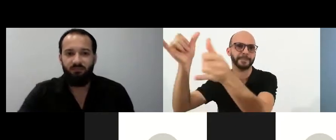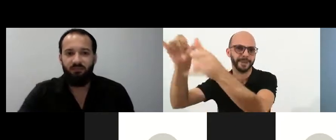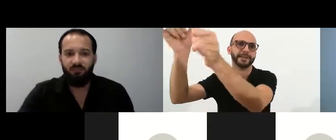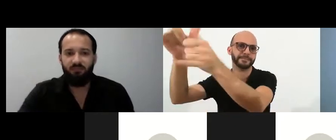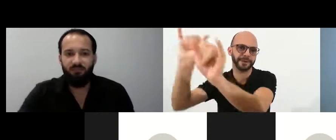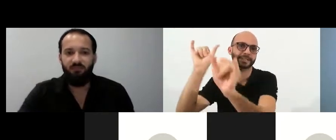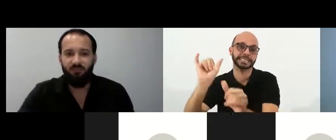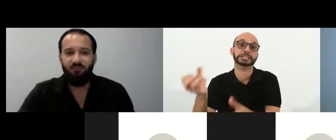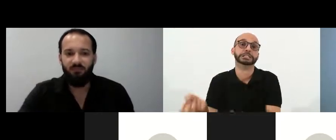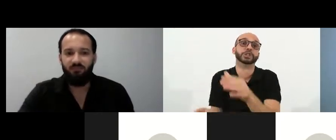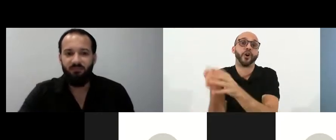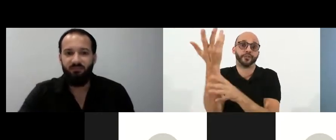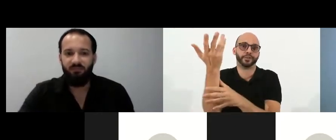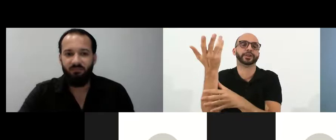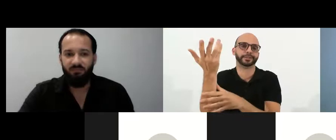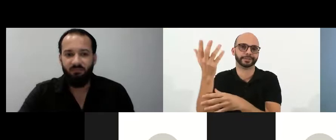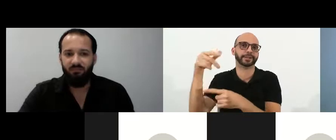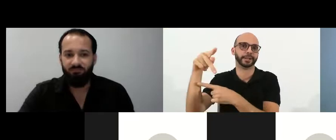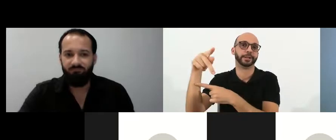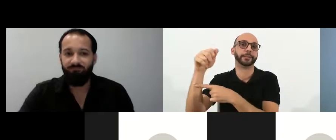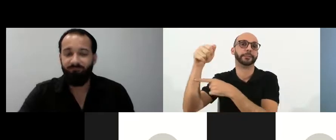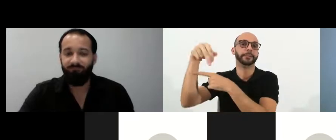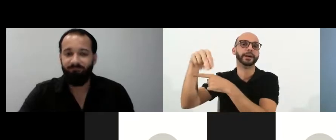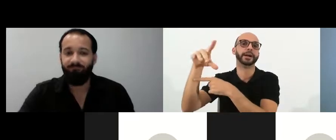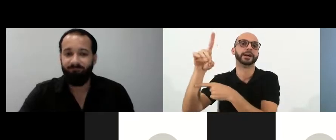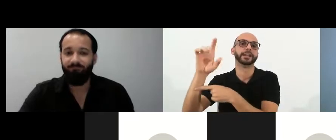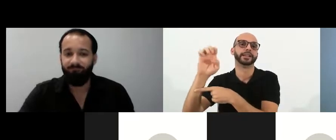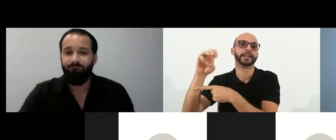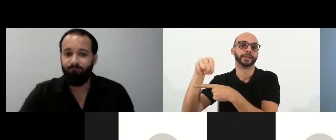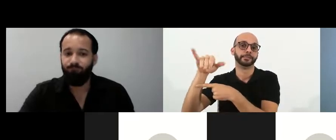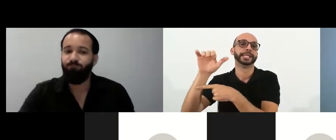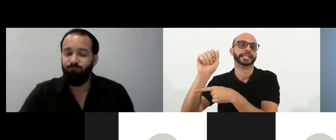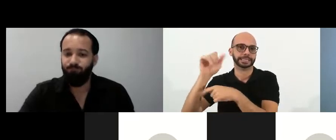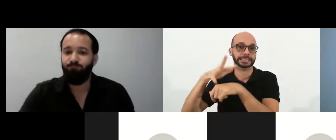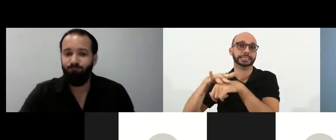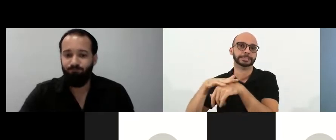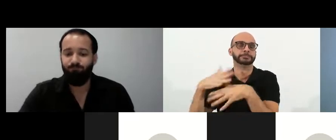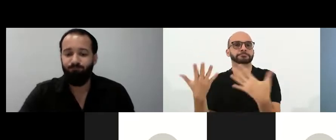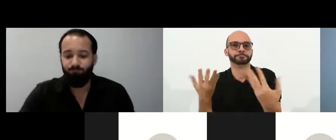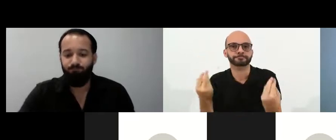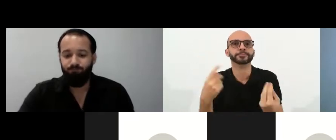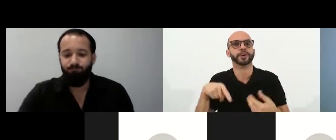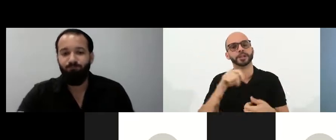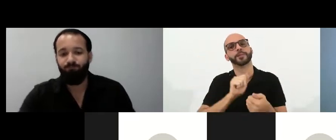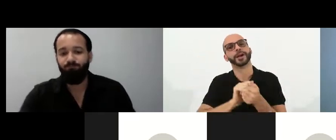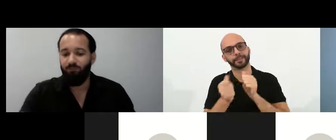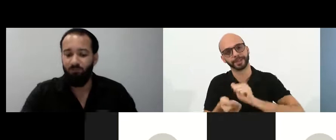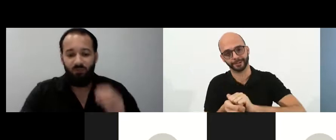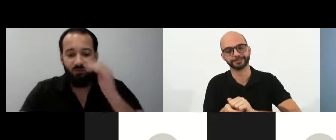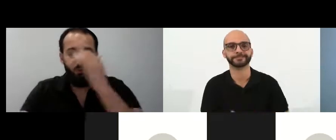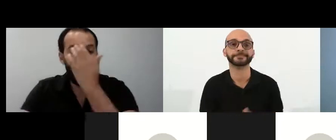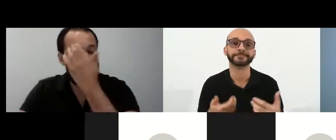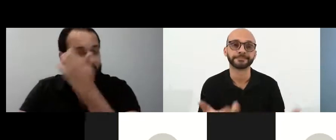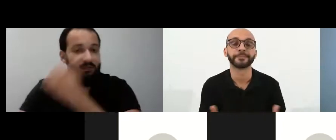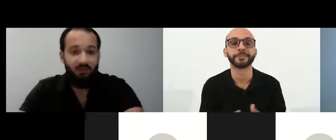modificação, está em processo de construção. Então a gente não sabe se haverá outras pandemias, outras